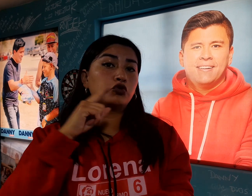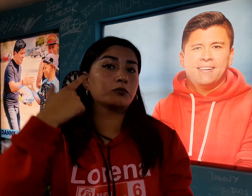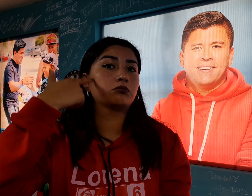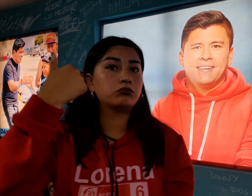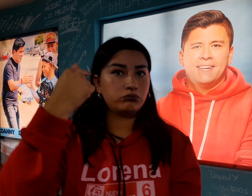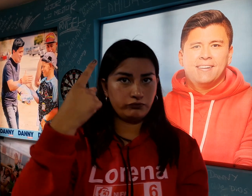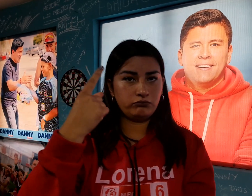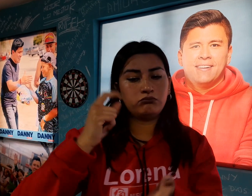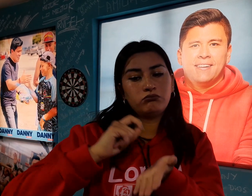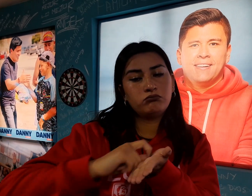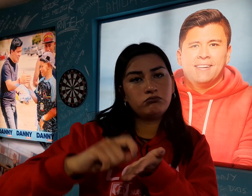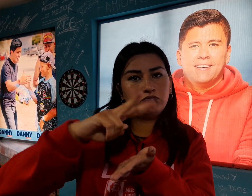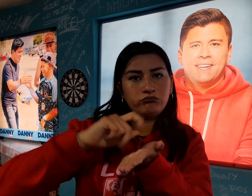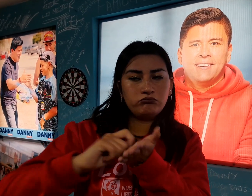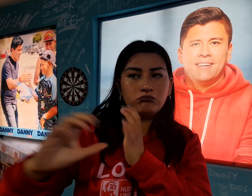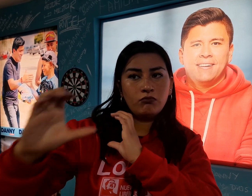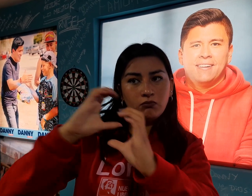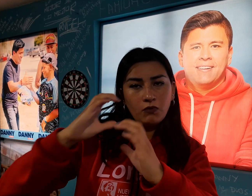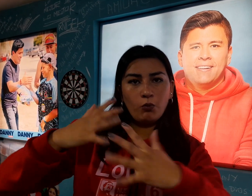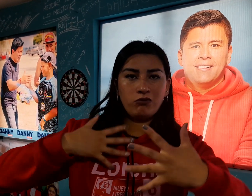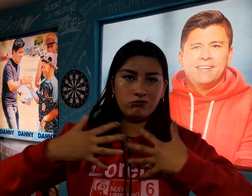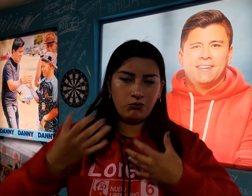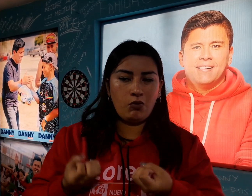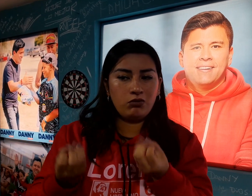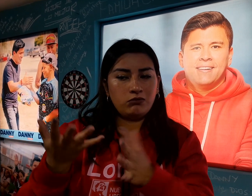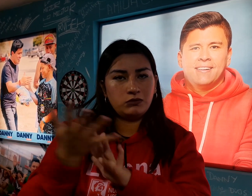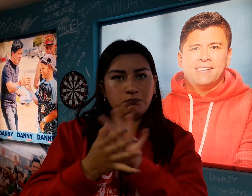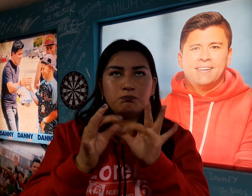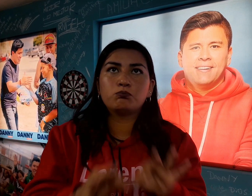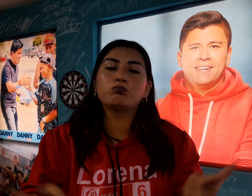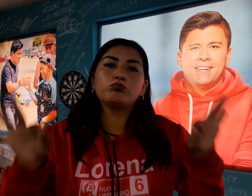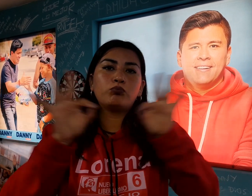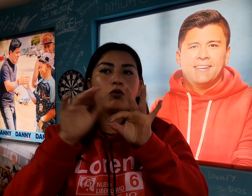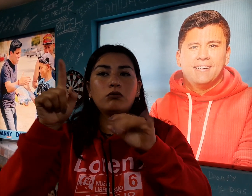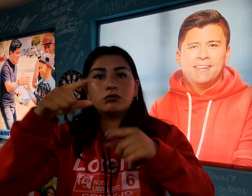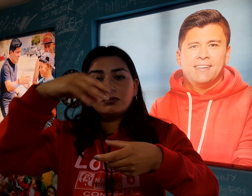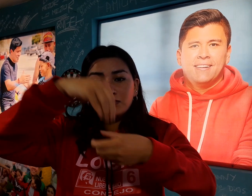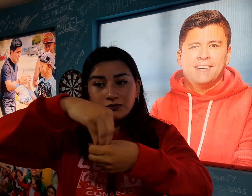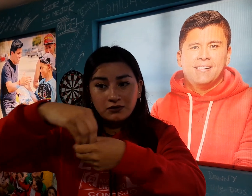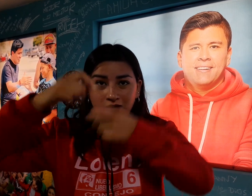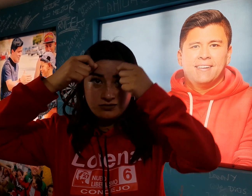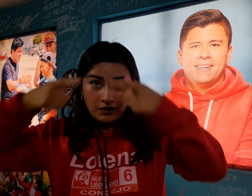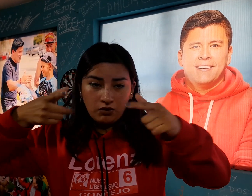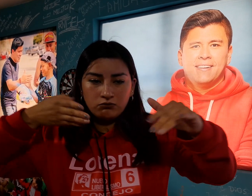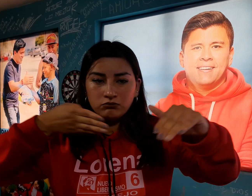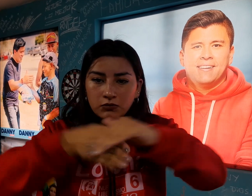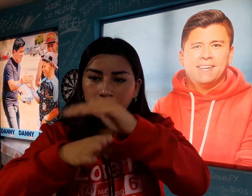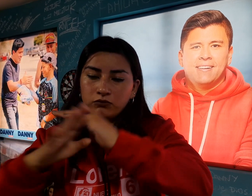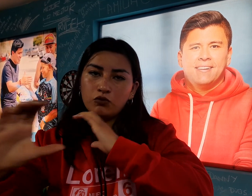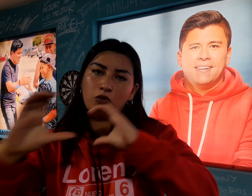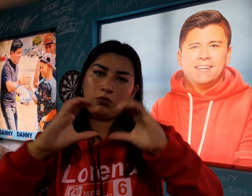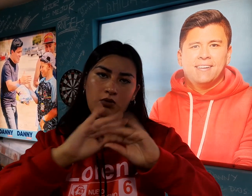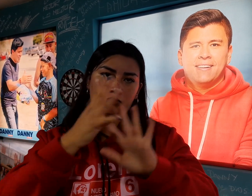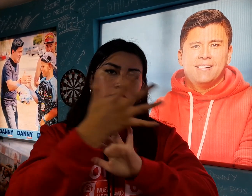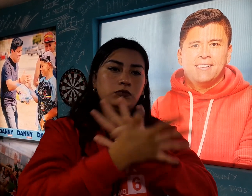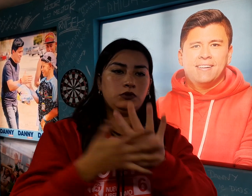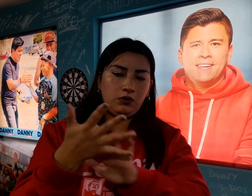diferentes espacios permiten esta comunicación. Si encuentran una persona que tiene hipoacusia, también pueden escribir de